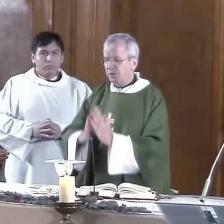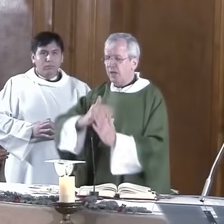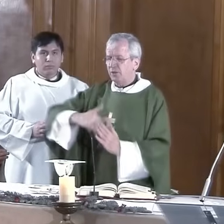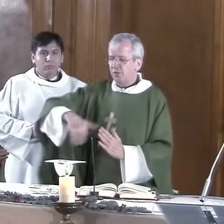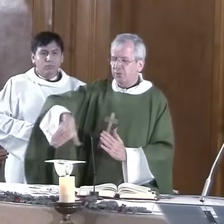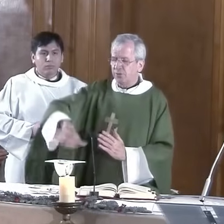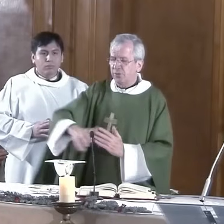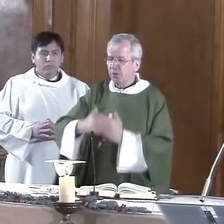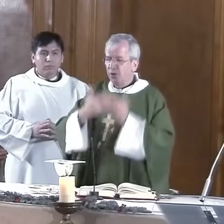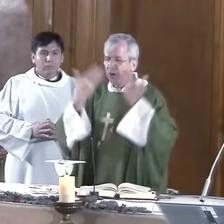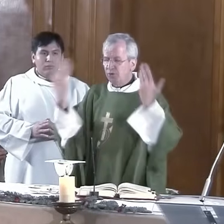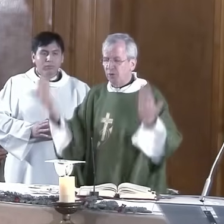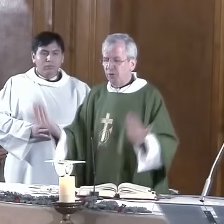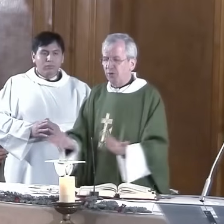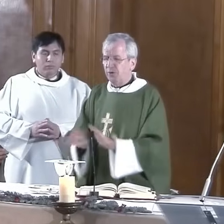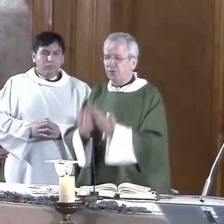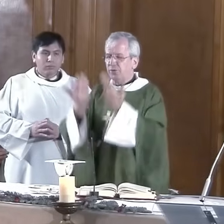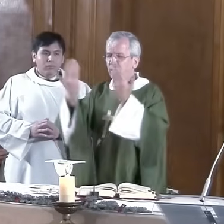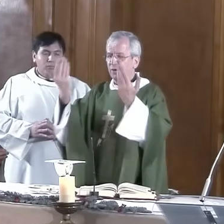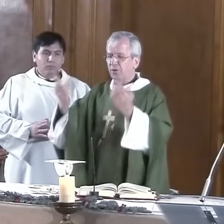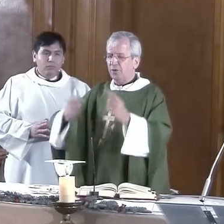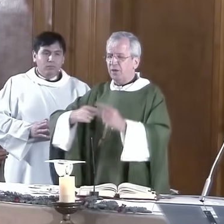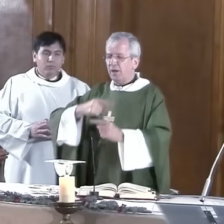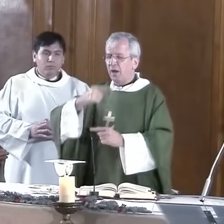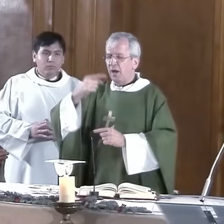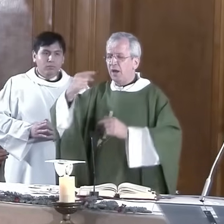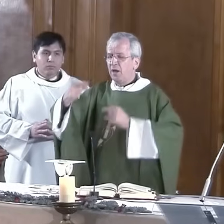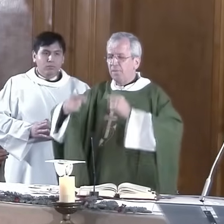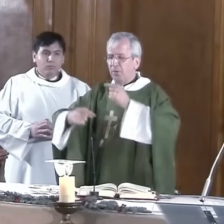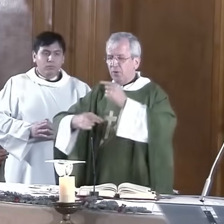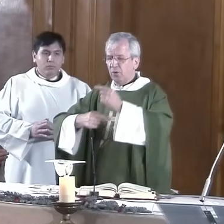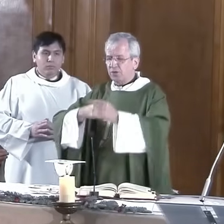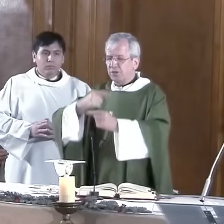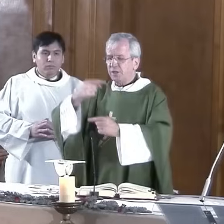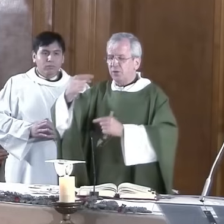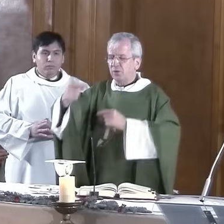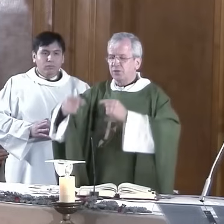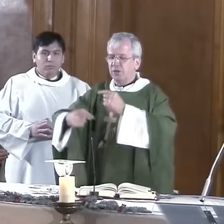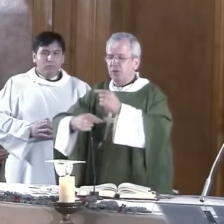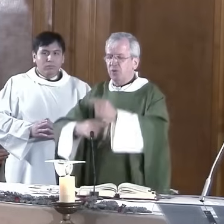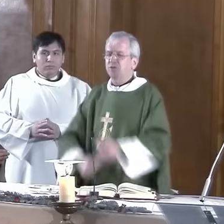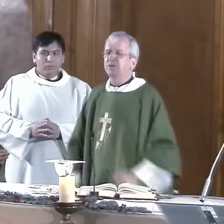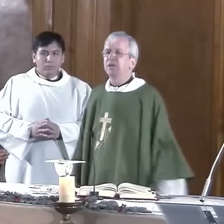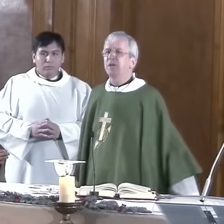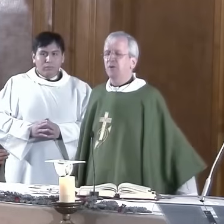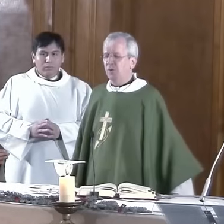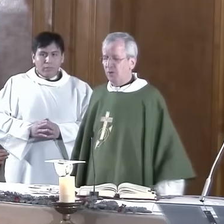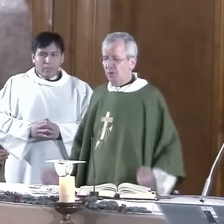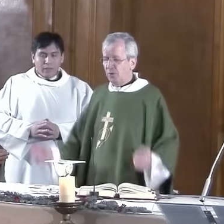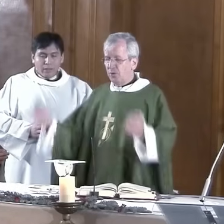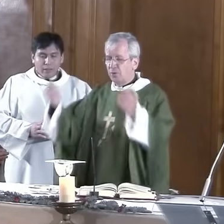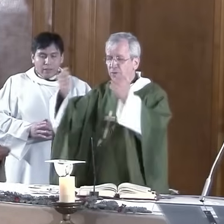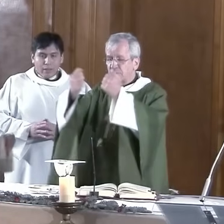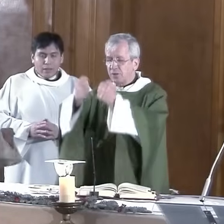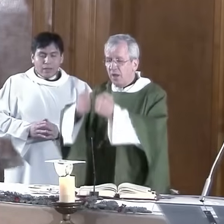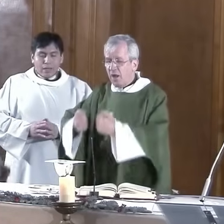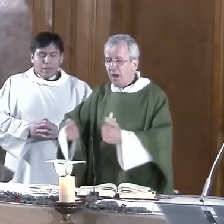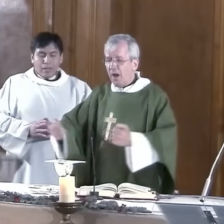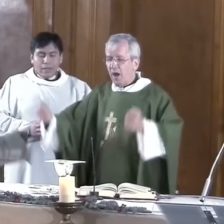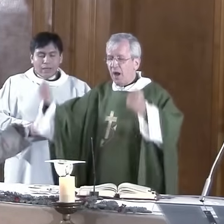Espíritu Santo, todo honor y toda gloria por los siglos de los